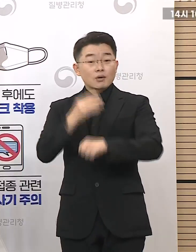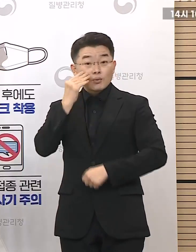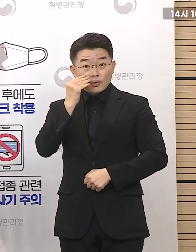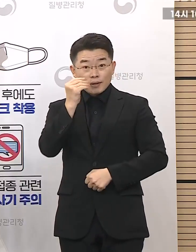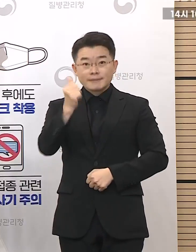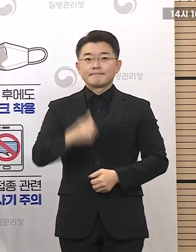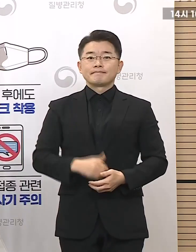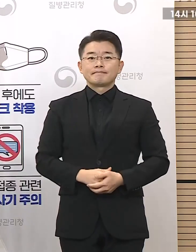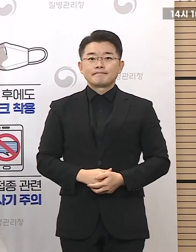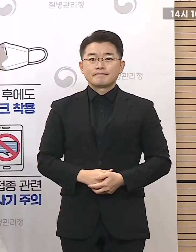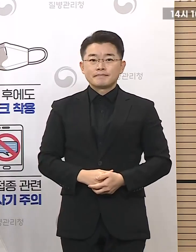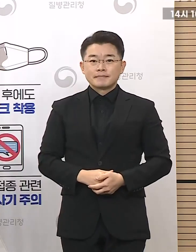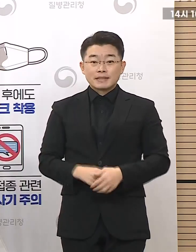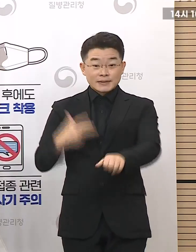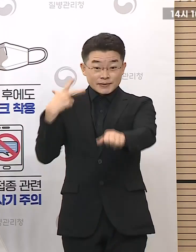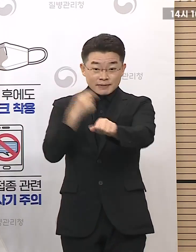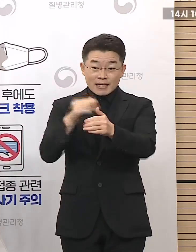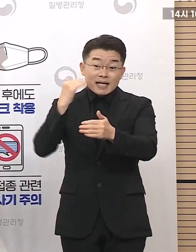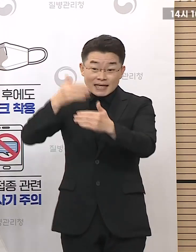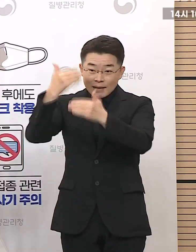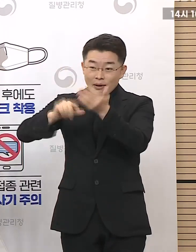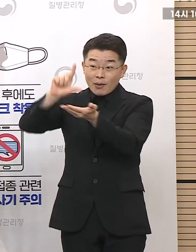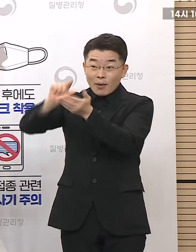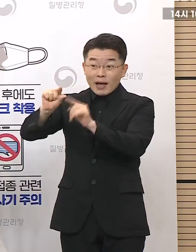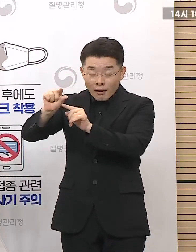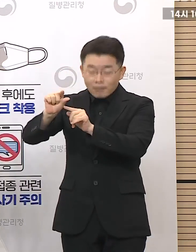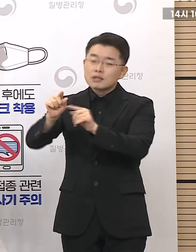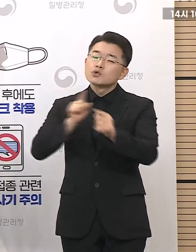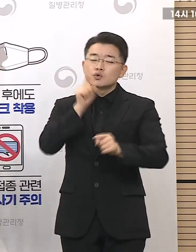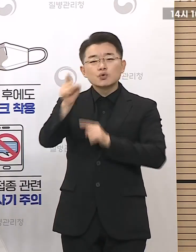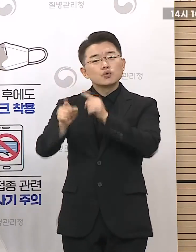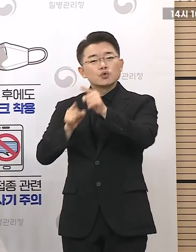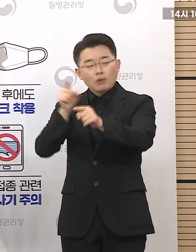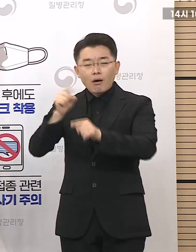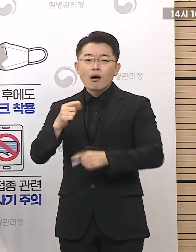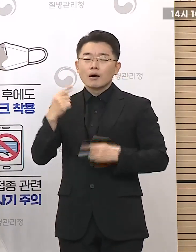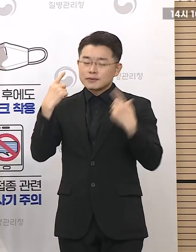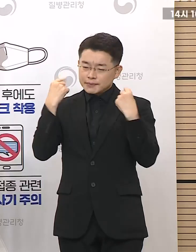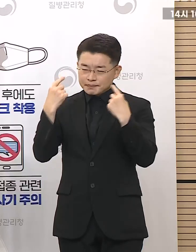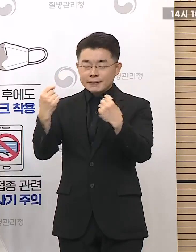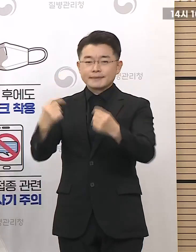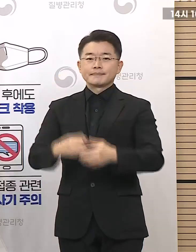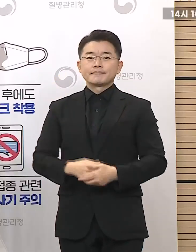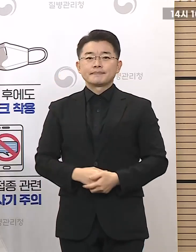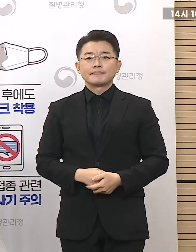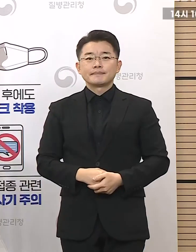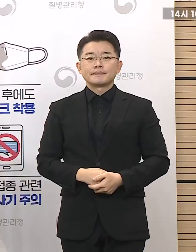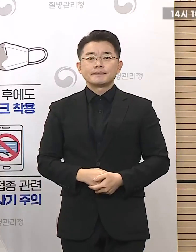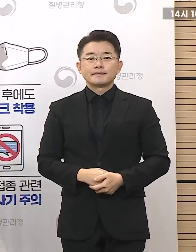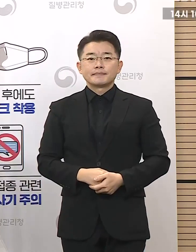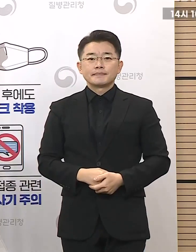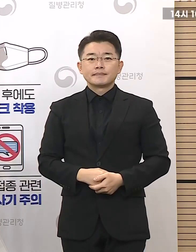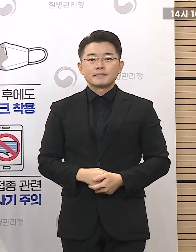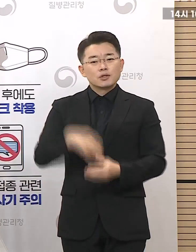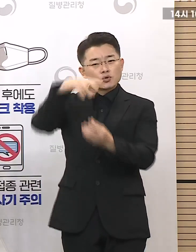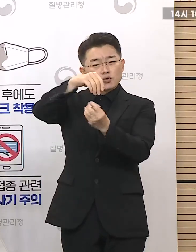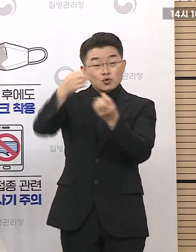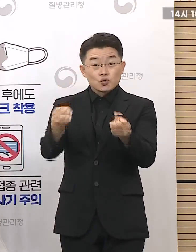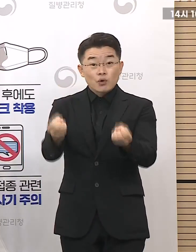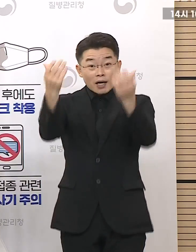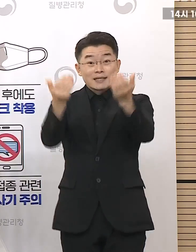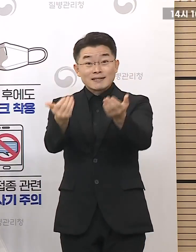있고 자녀 백신 접종도 매일 일정 수준 이상으로 이루어지고 있는 만큼 추석